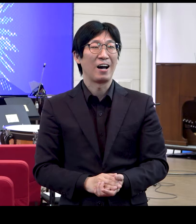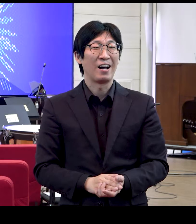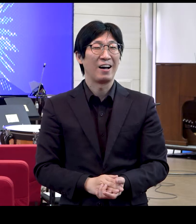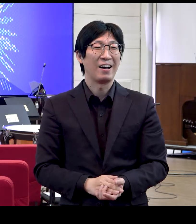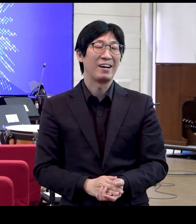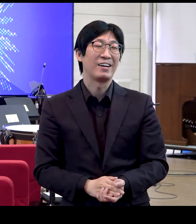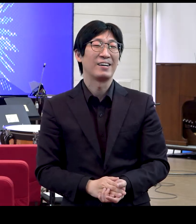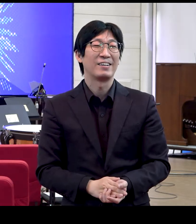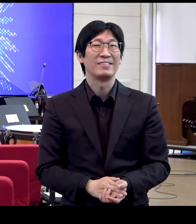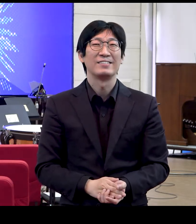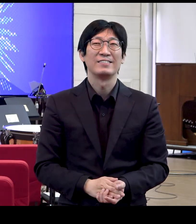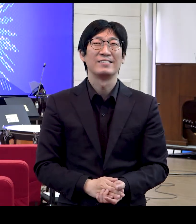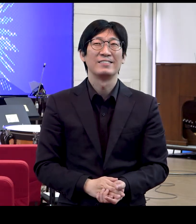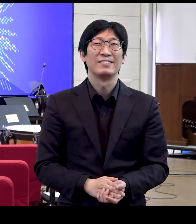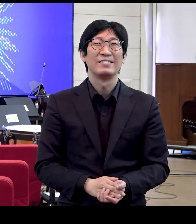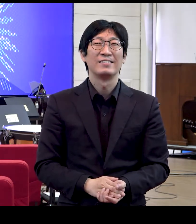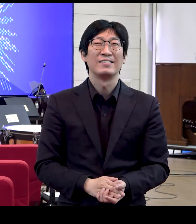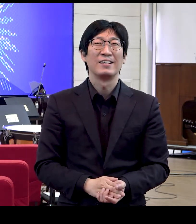예,